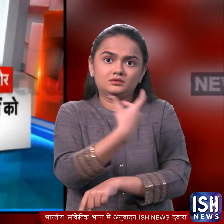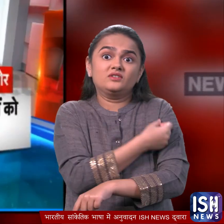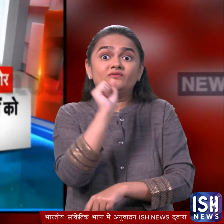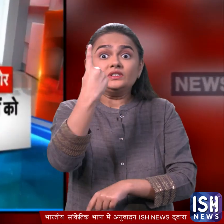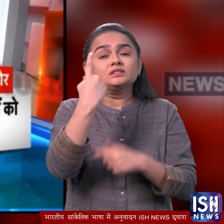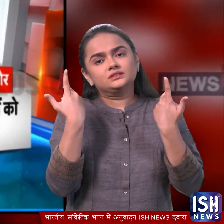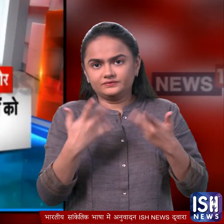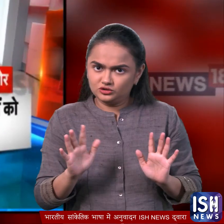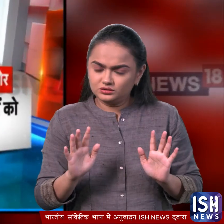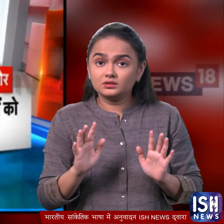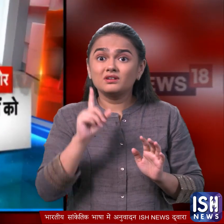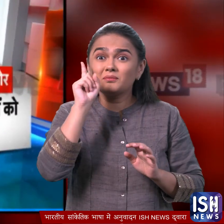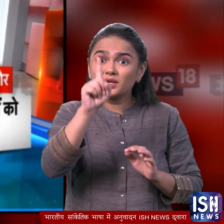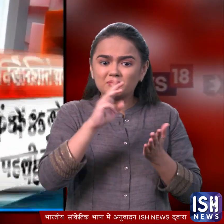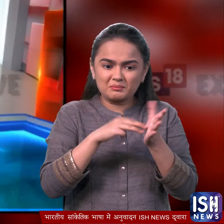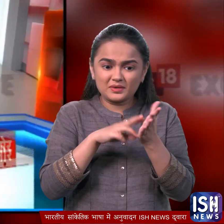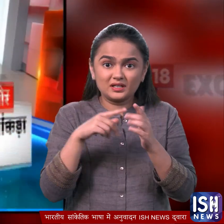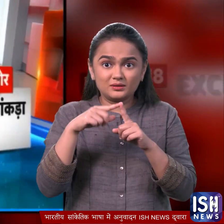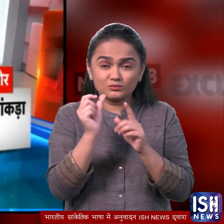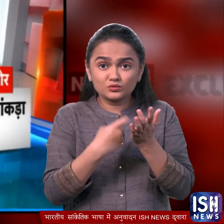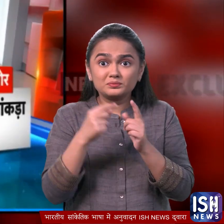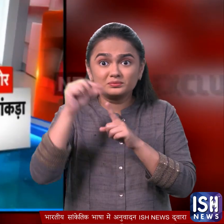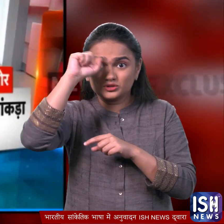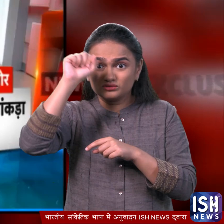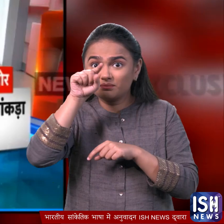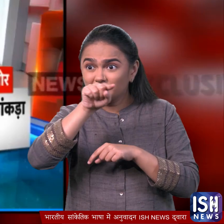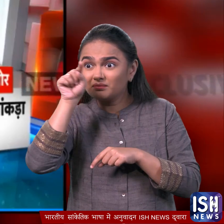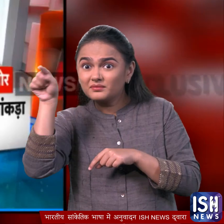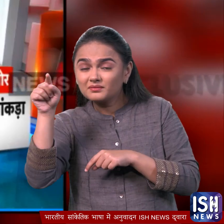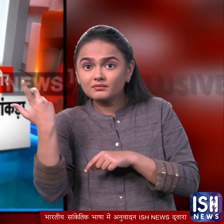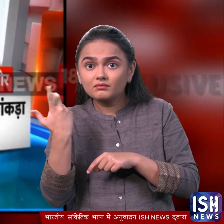ज़्यादा लोगों को टीके की पहली डोज लग चुकी है। लेकिन मणिपुर और पंजाब, ये